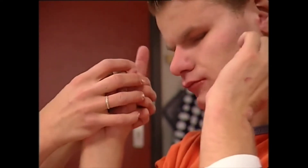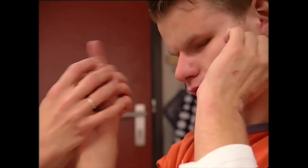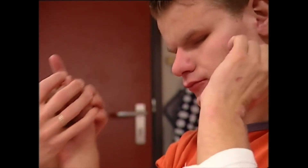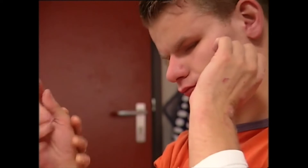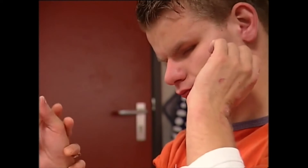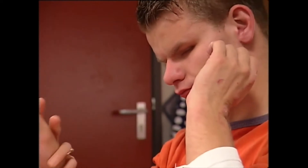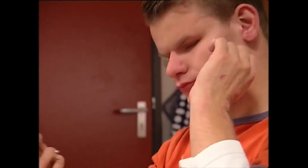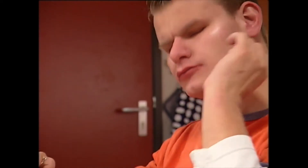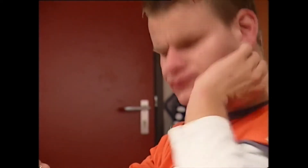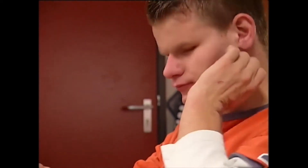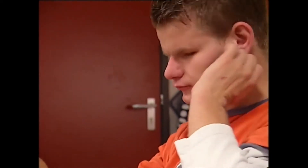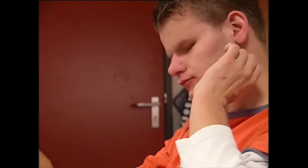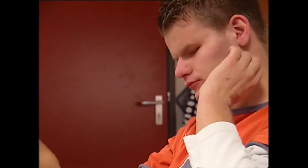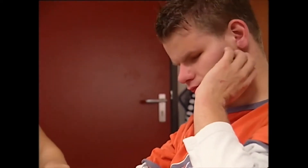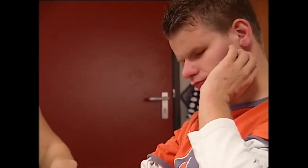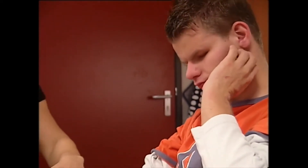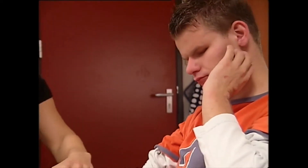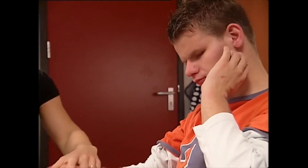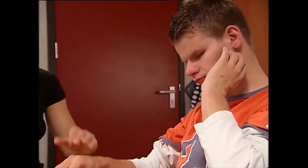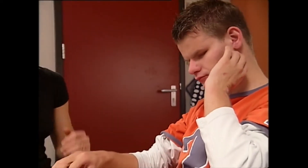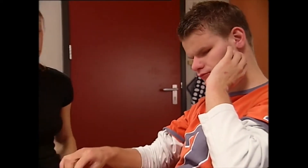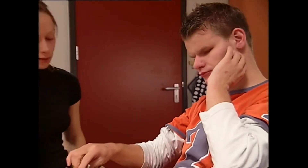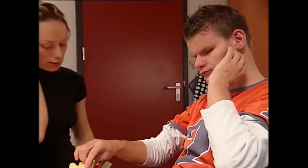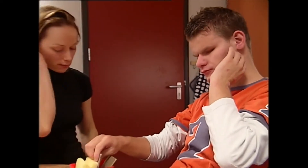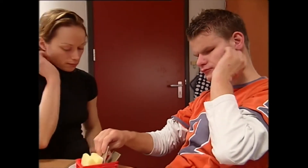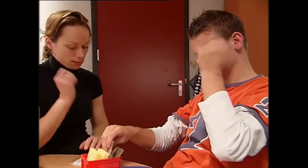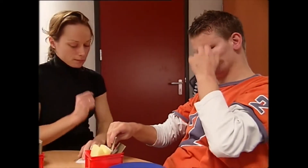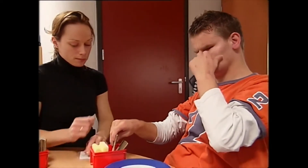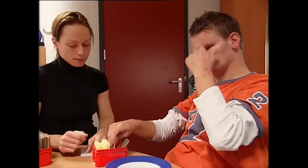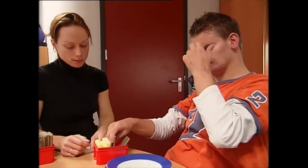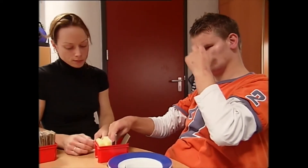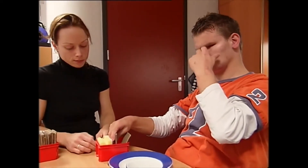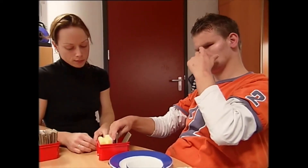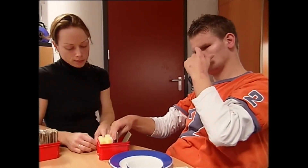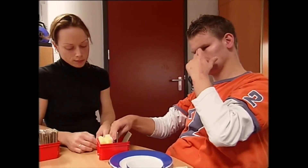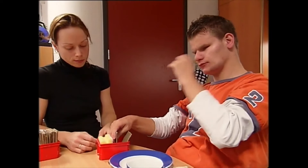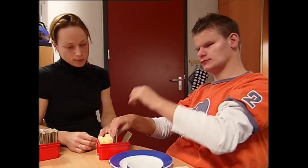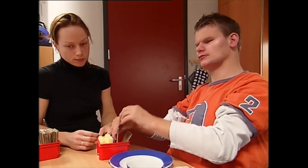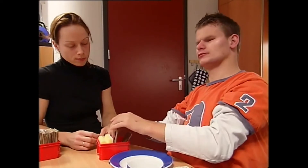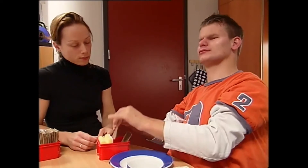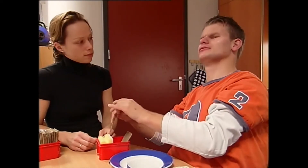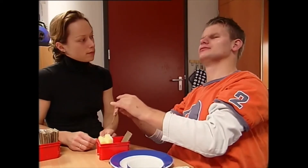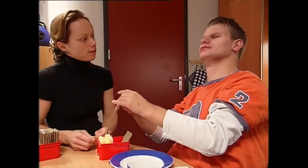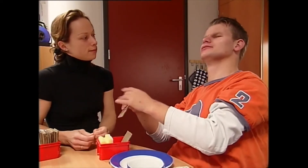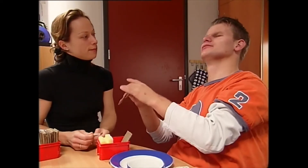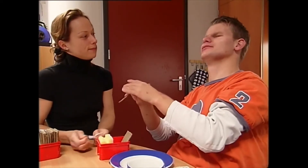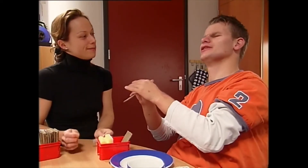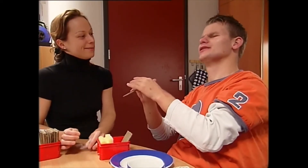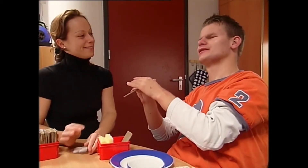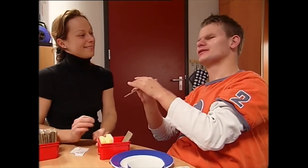Je realiseert je pas hoe belangrijk dit soort mechanismen zijn als je het Albert op deze manier ziet doen. Ik laat